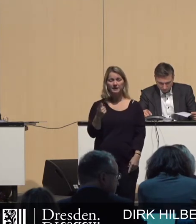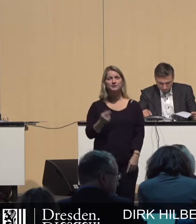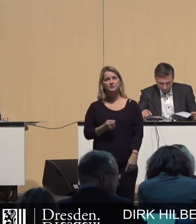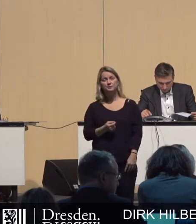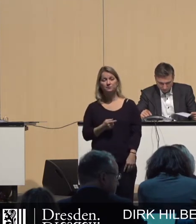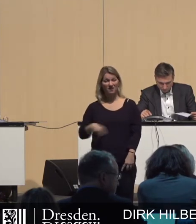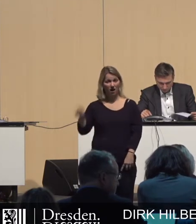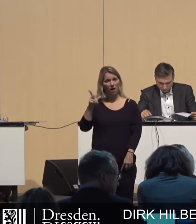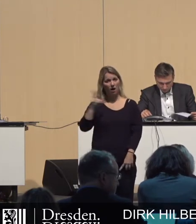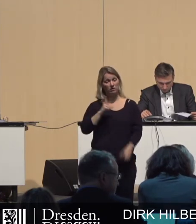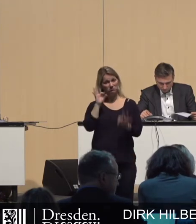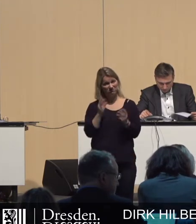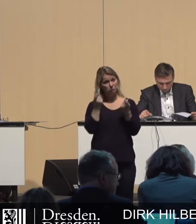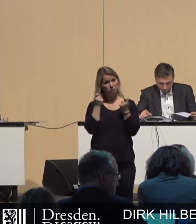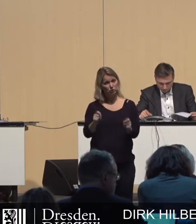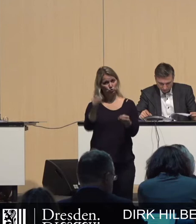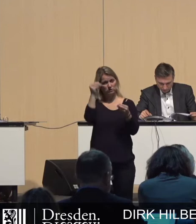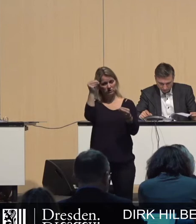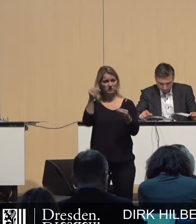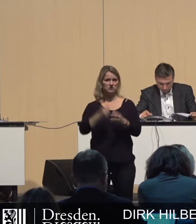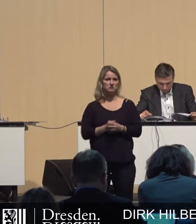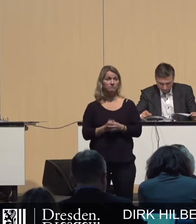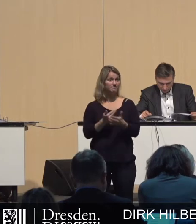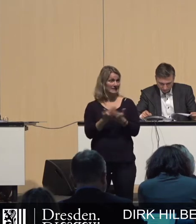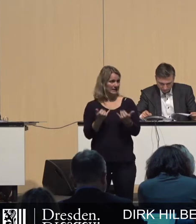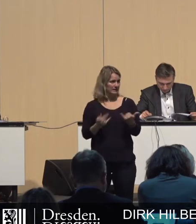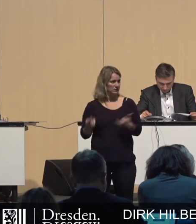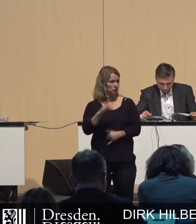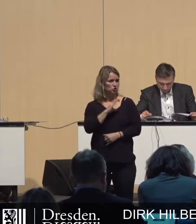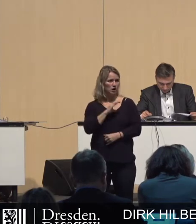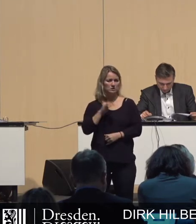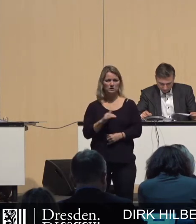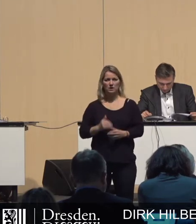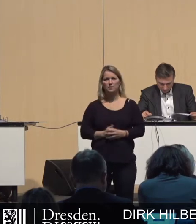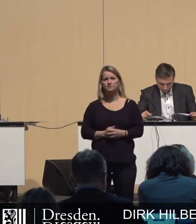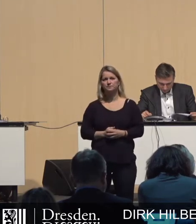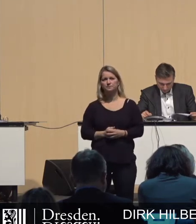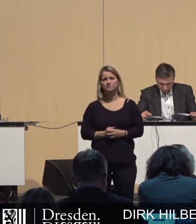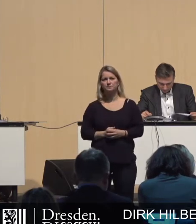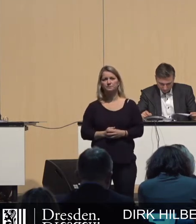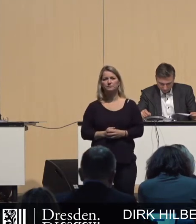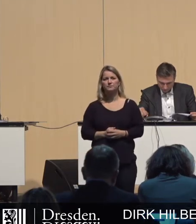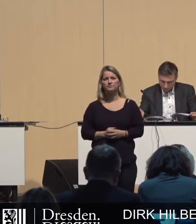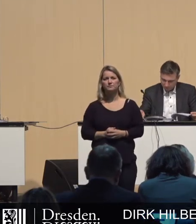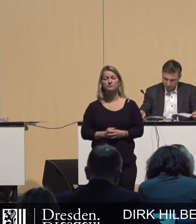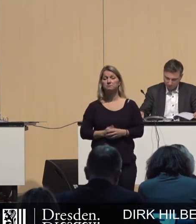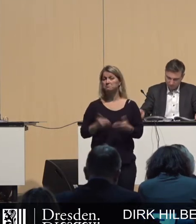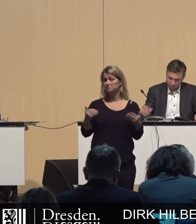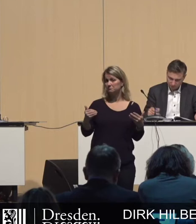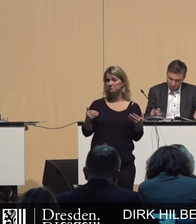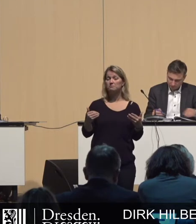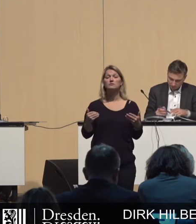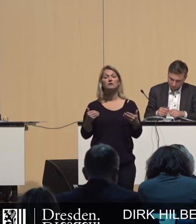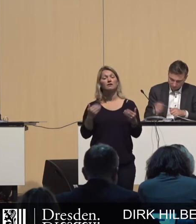Beschlüsse. Dazu haben wir heute die Chance. Meine Damen und Herren, mein Dank gilt